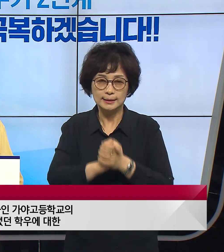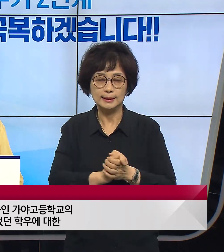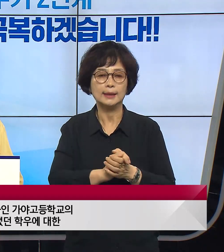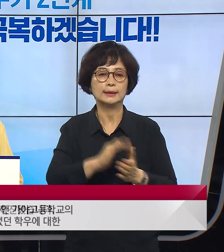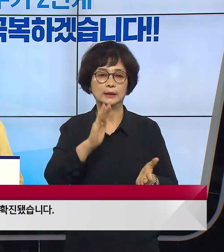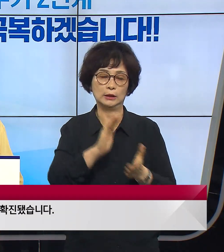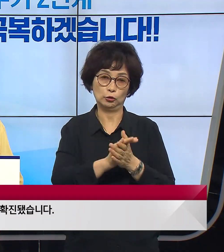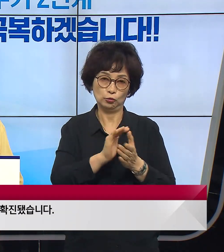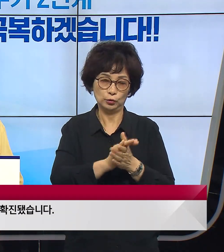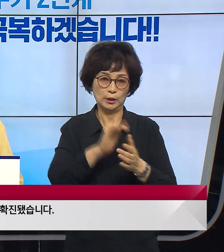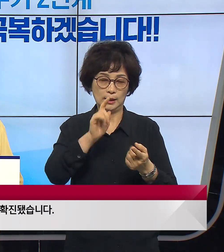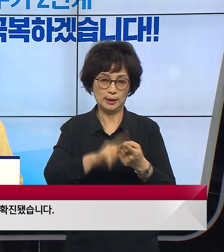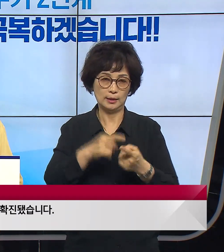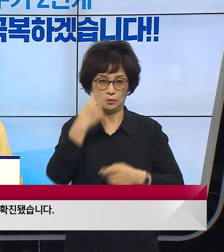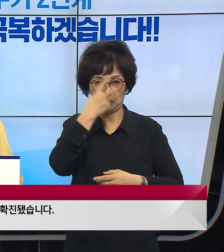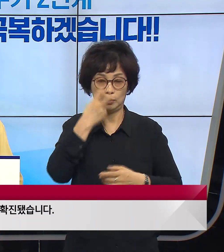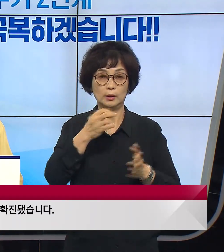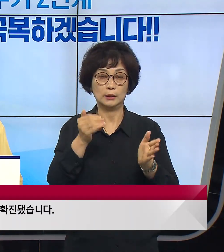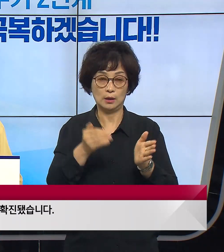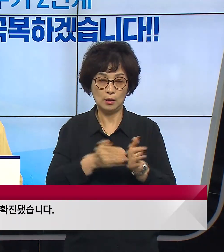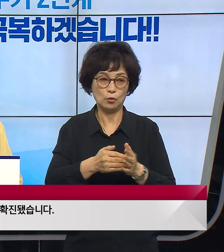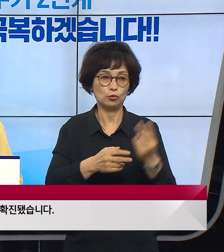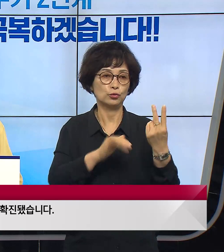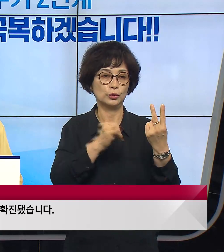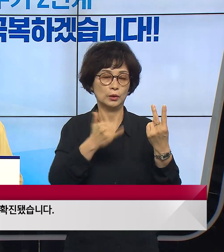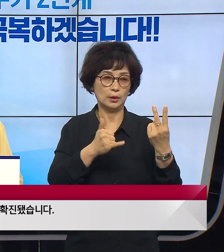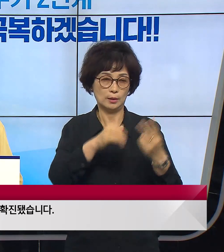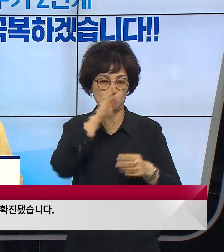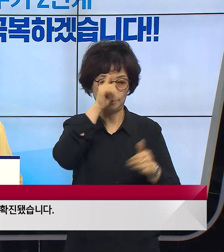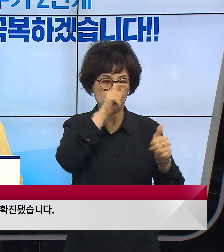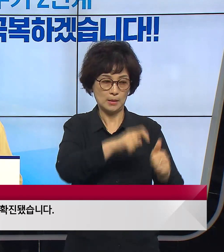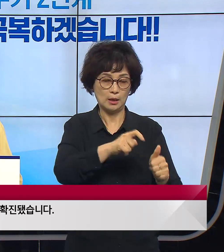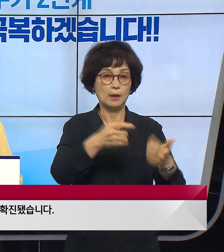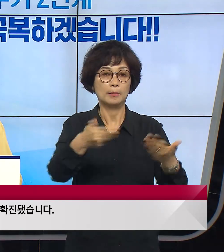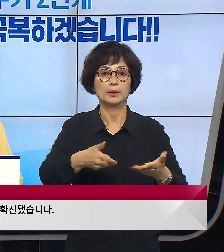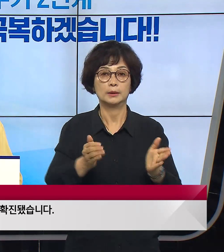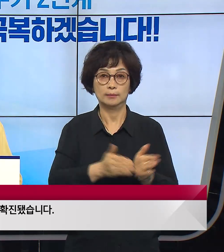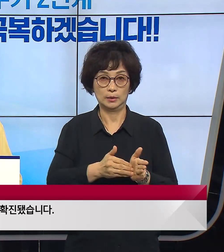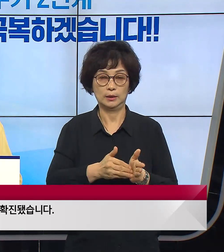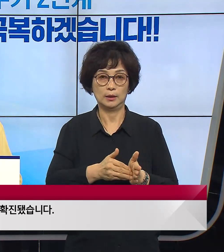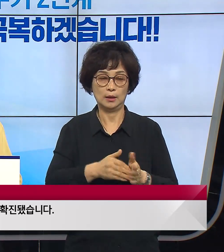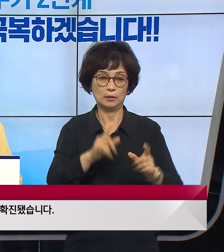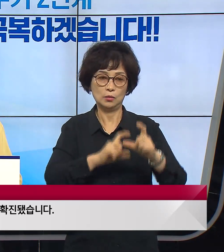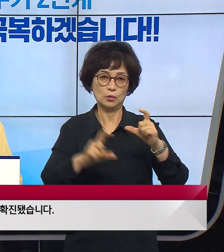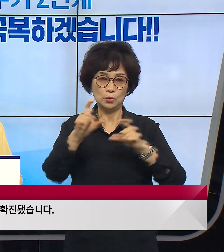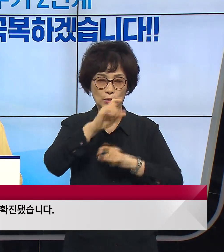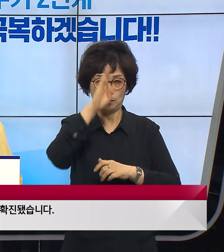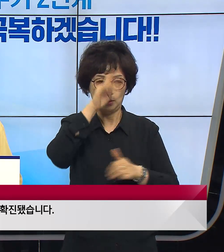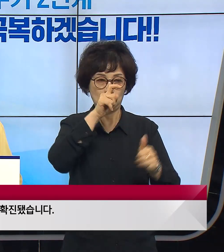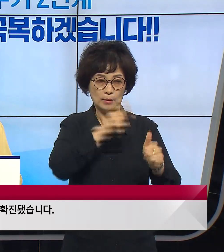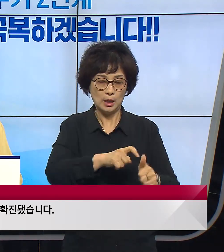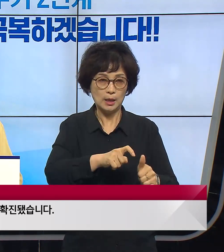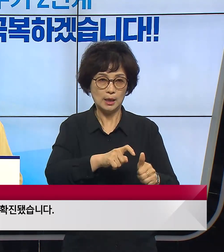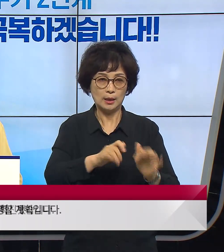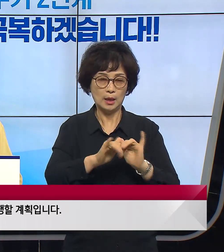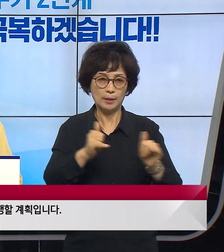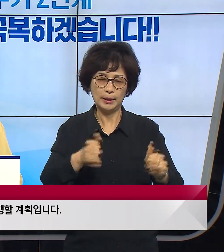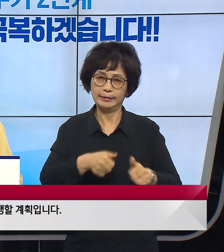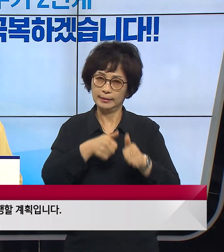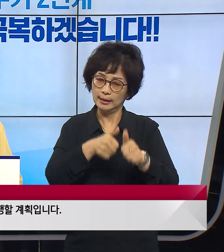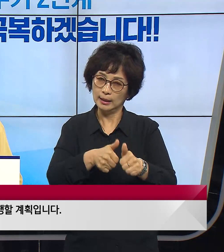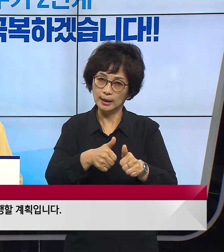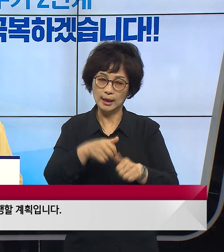대한 역학조사를 진행하였고 2명이 확진되었습니다. 추가 확진이 나옴에 따라